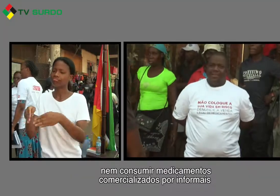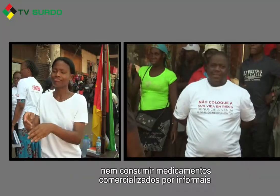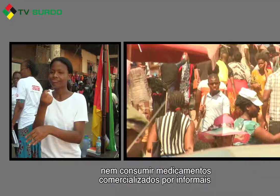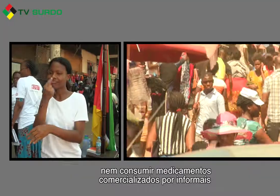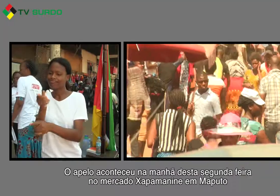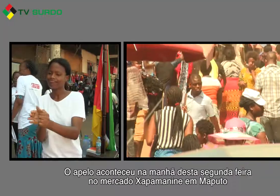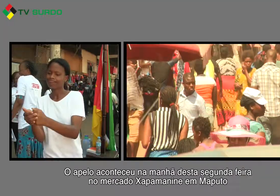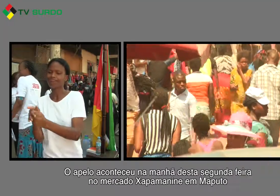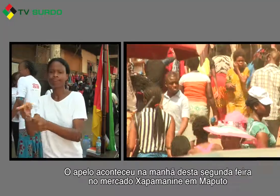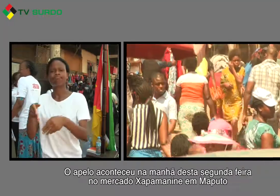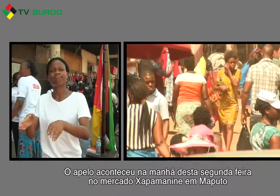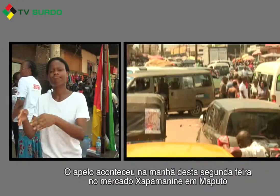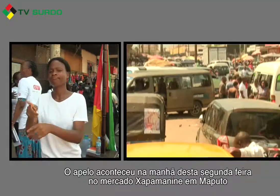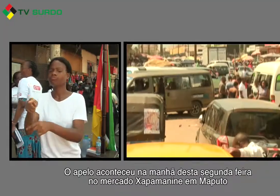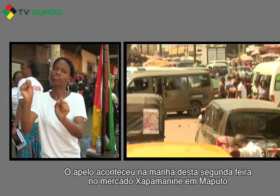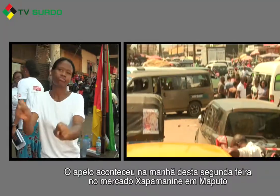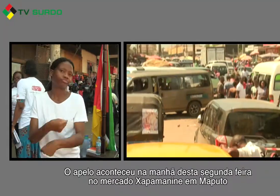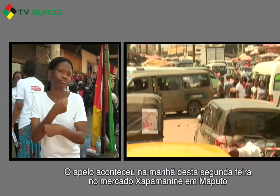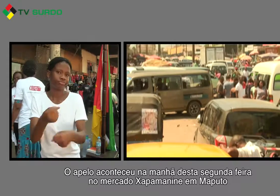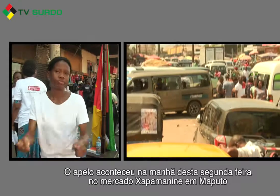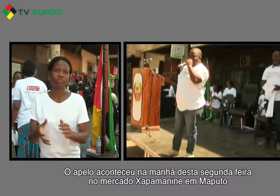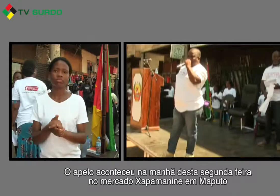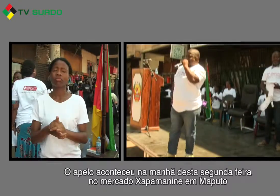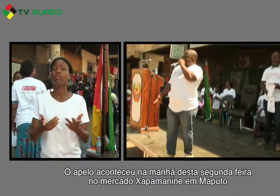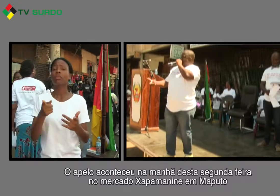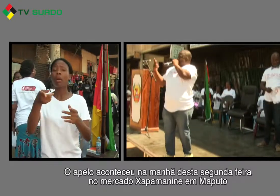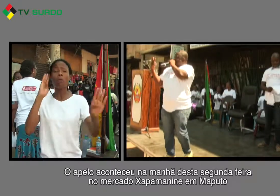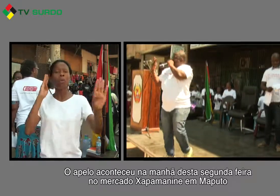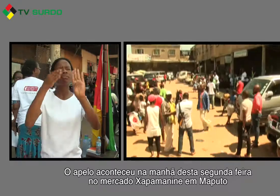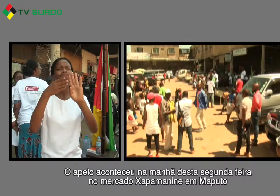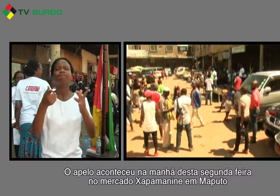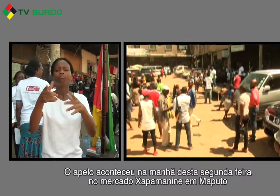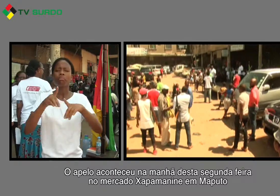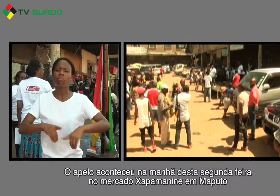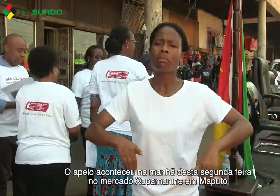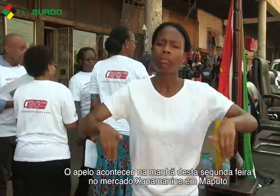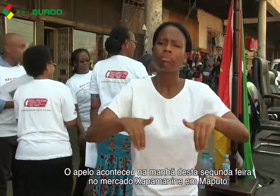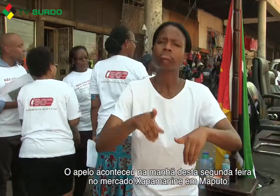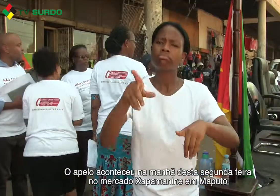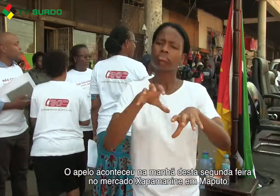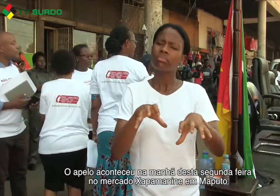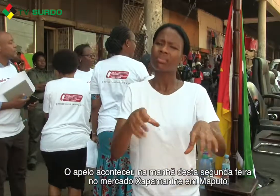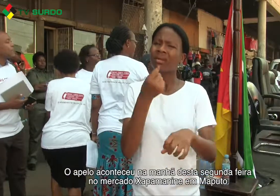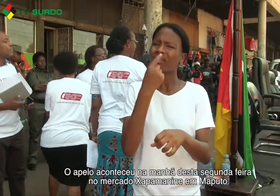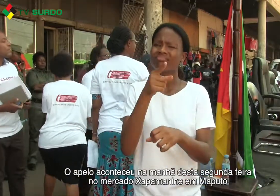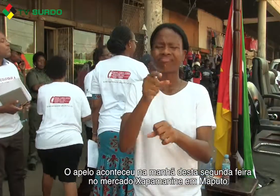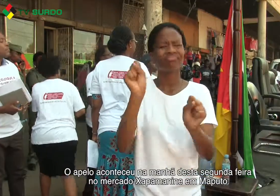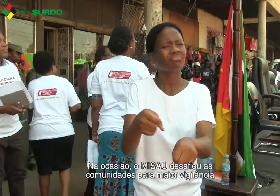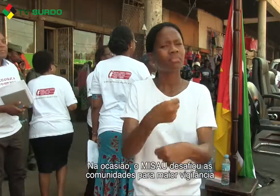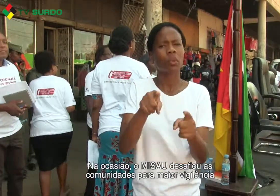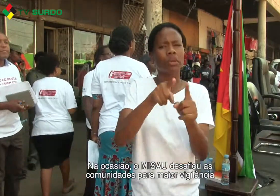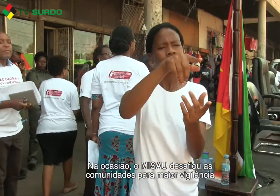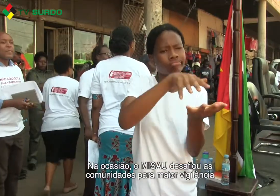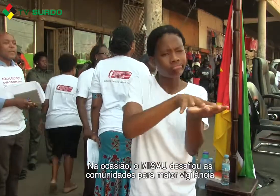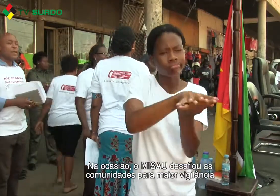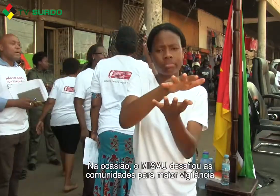informais. O apelo aconteceu na manhã desta segunda-feira no mercado Chipamaníne, Maputo. Na ocasião, o